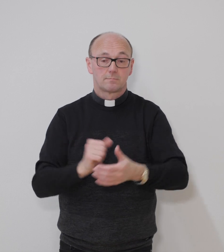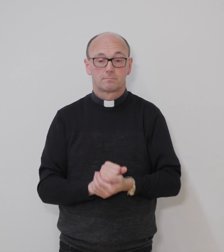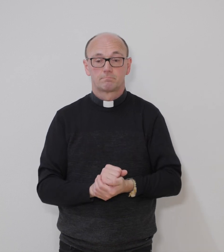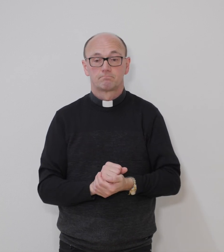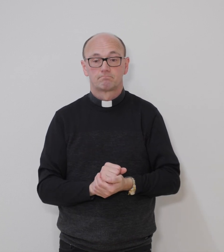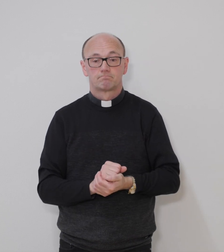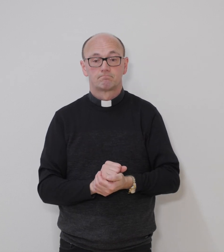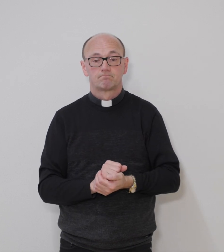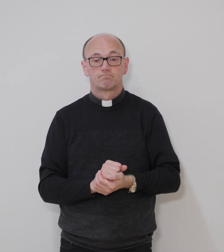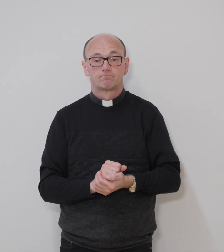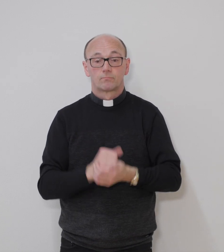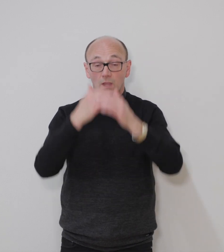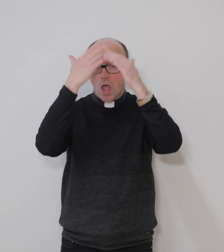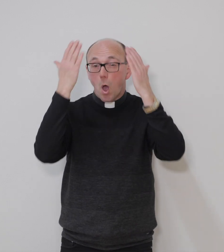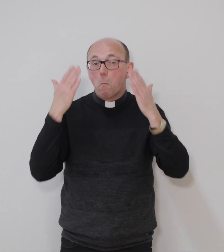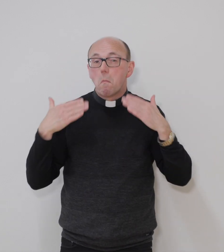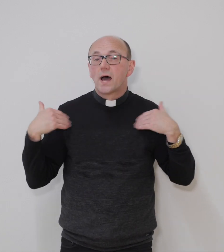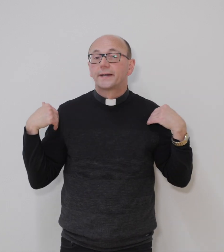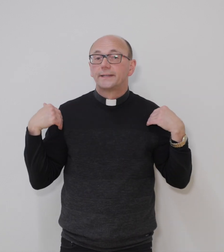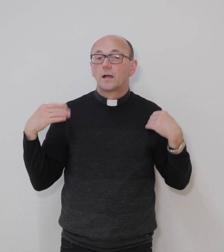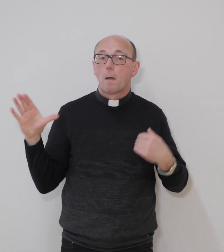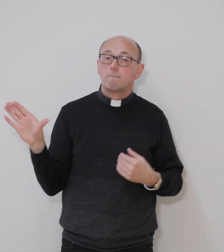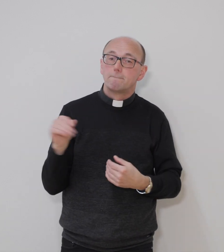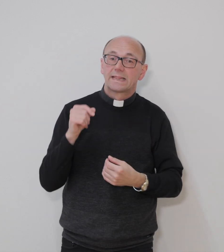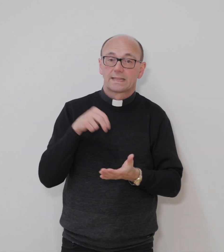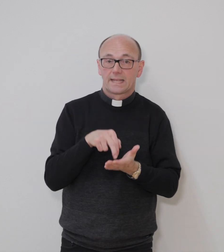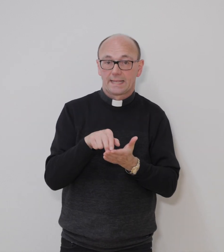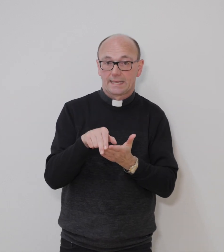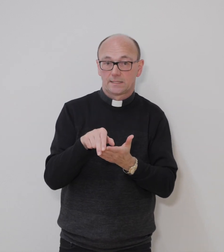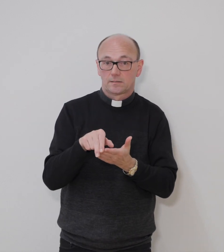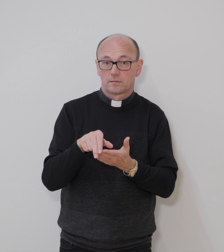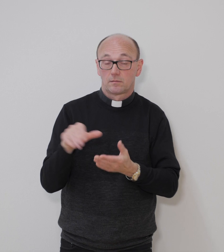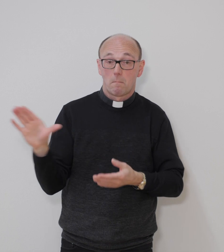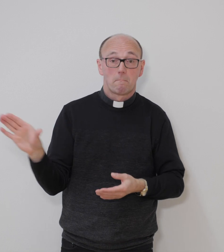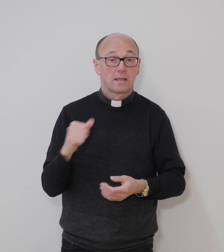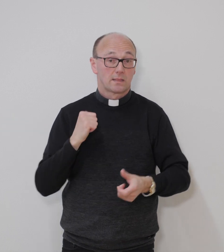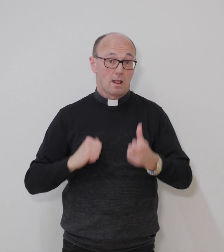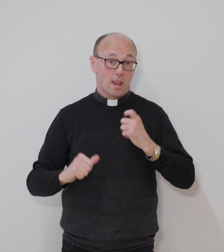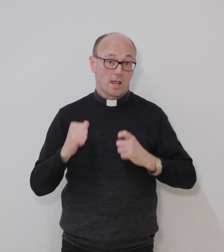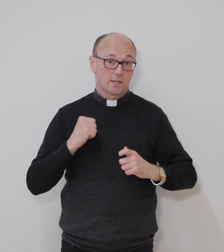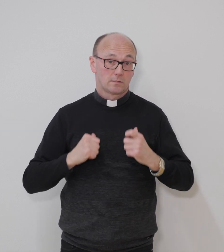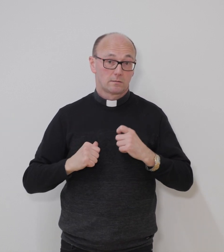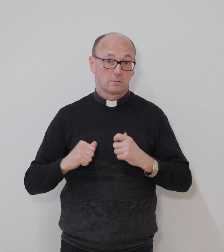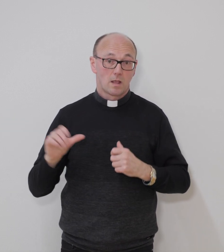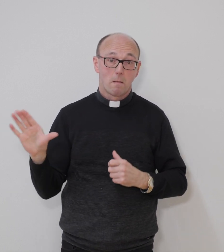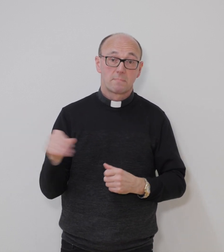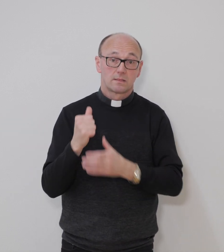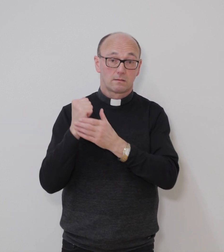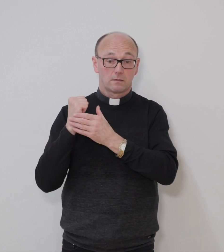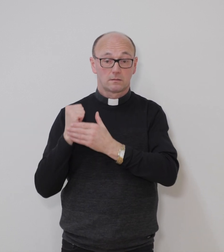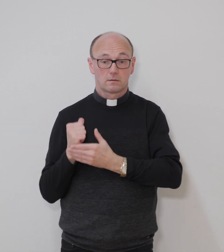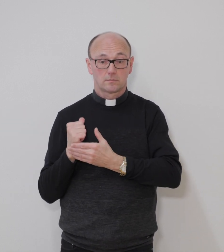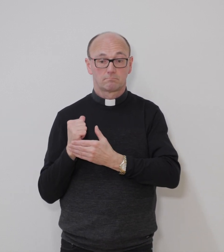Kreuzweg. Danke auch an dieser Stelle für all Ihr Engagement, für Ihren aufopferungsvollen Dienst in den wahrhaft